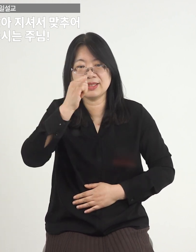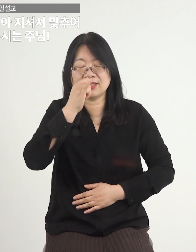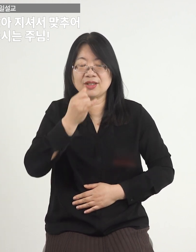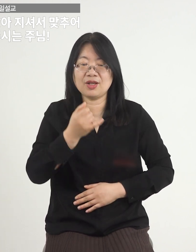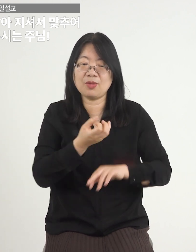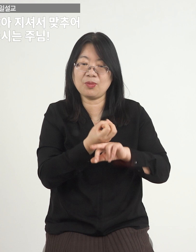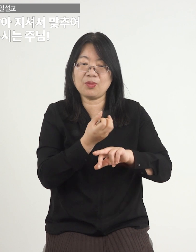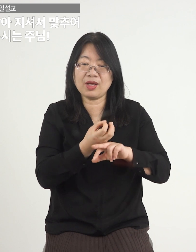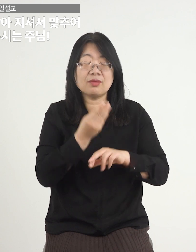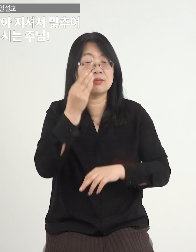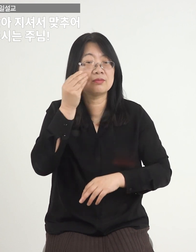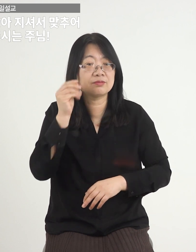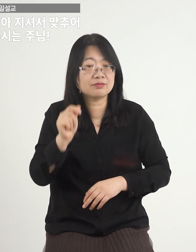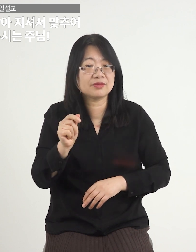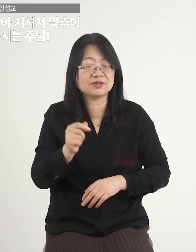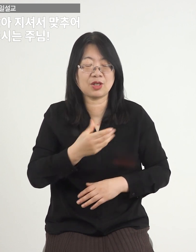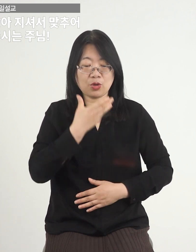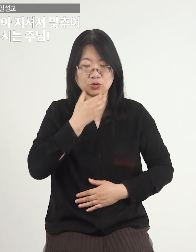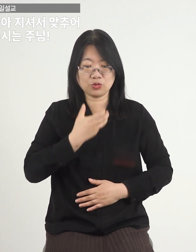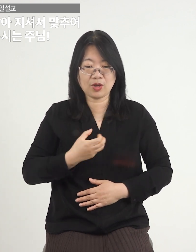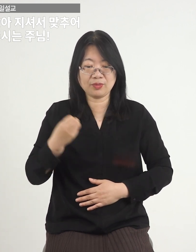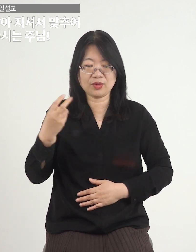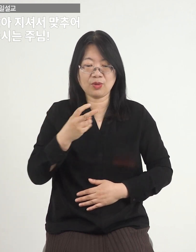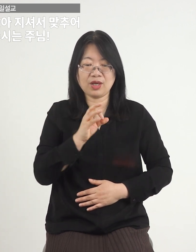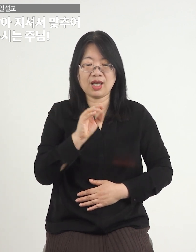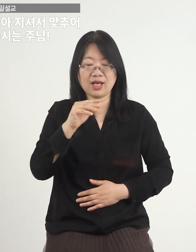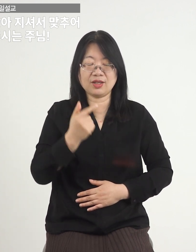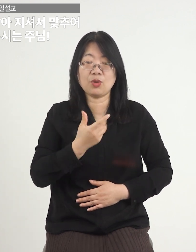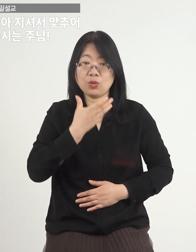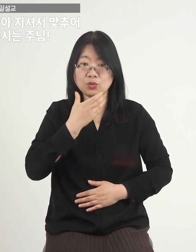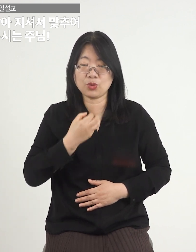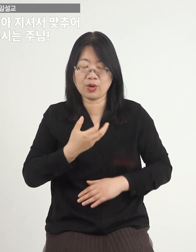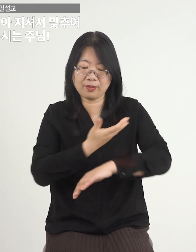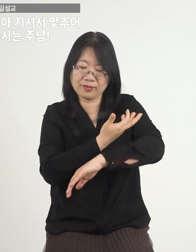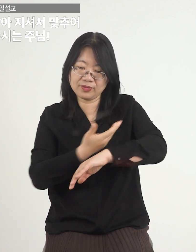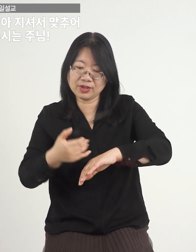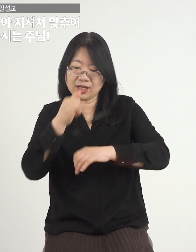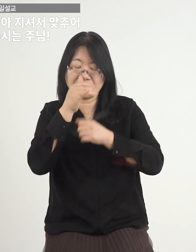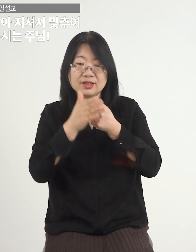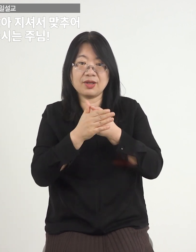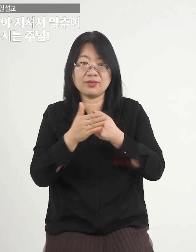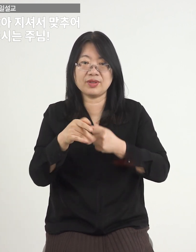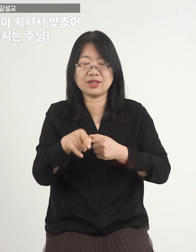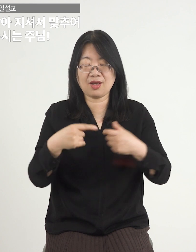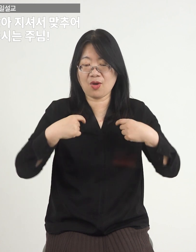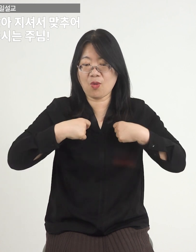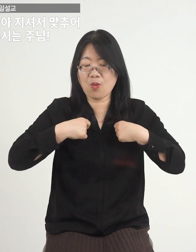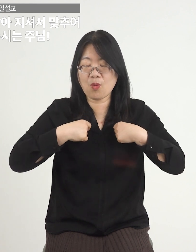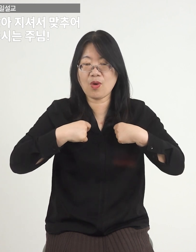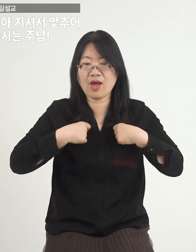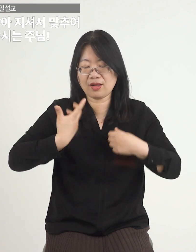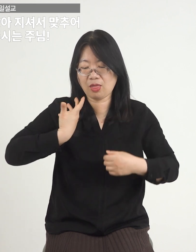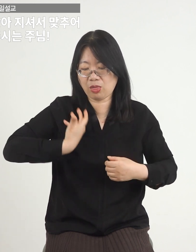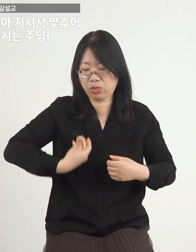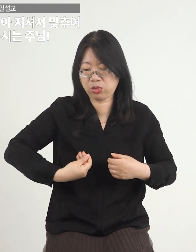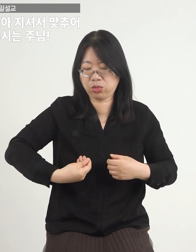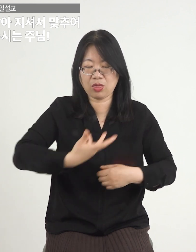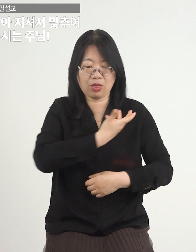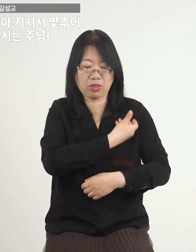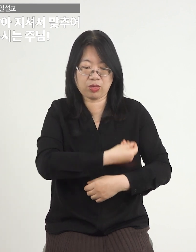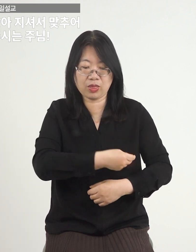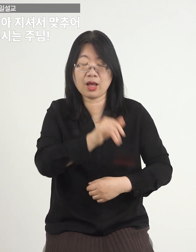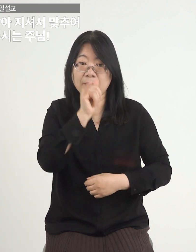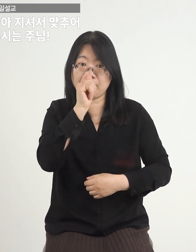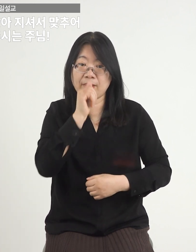보배로운 기름이 수염 곧 아론의 수염에 흘러서 그의 옷깃까지 내린 같고.